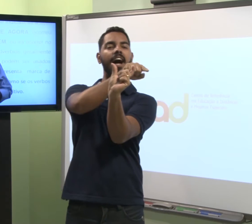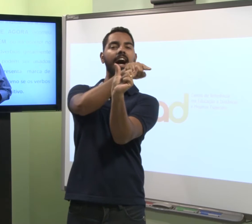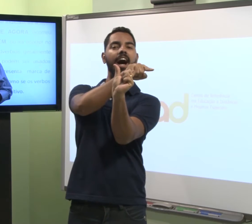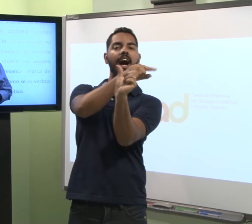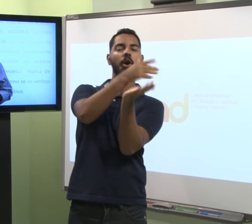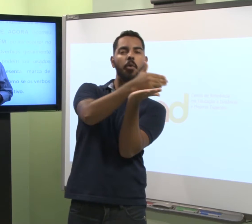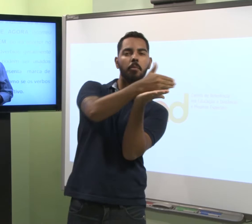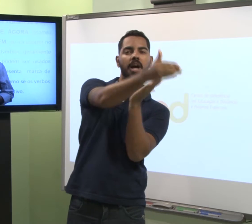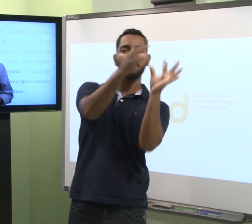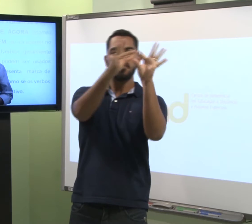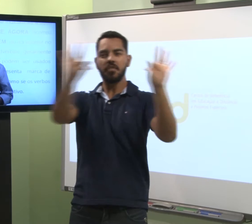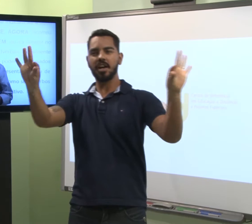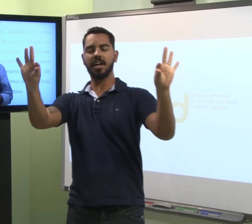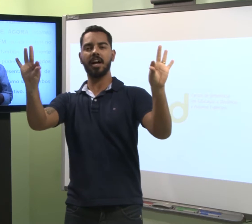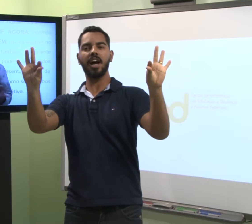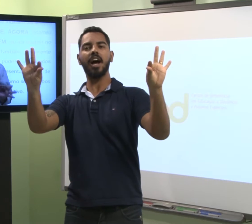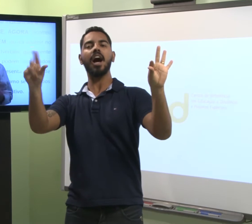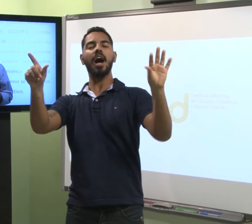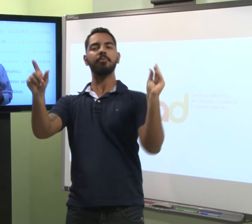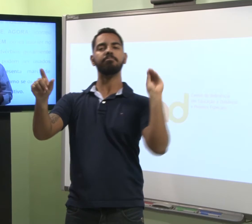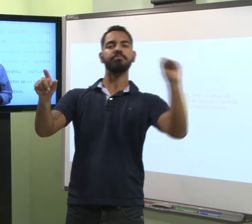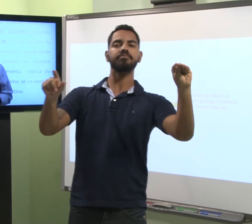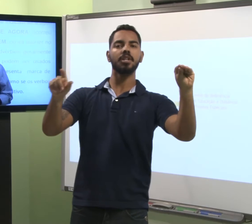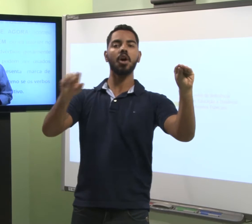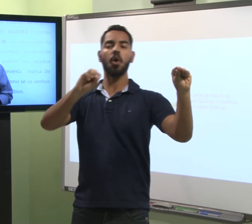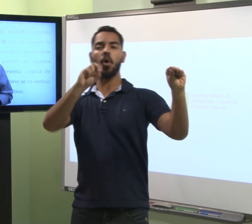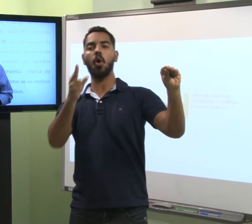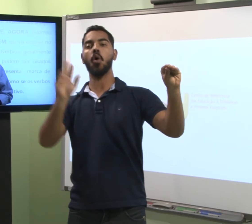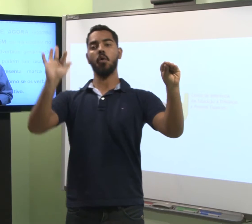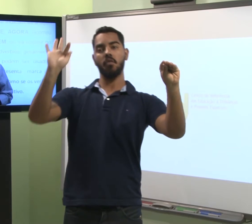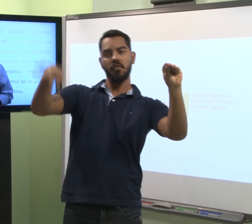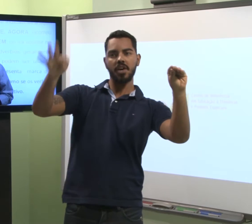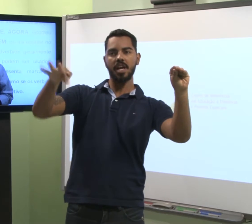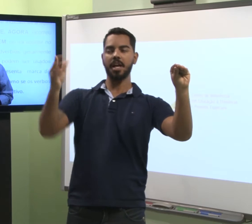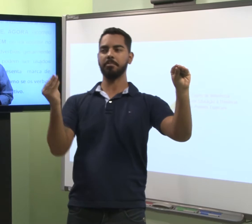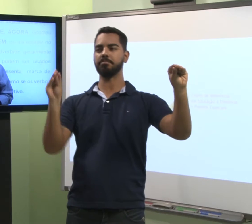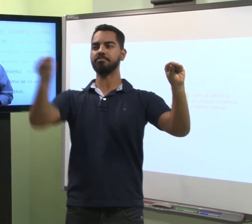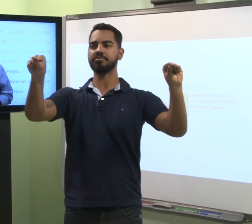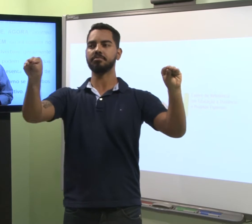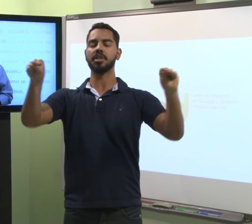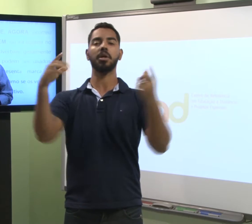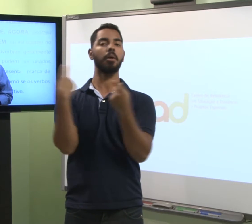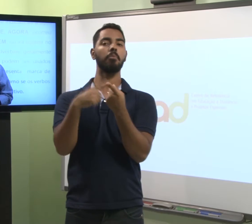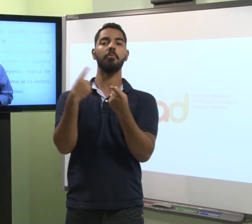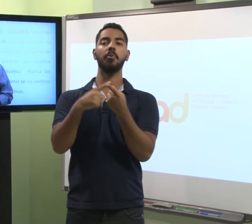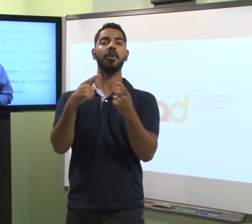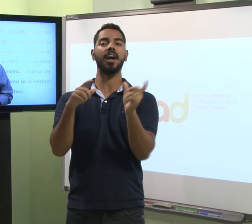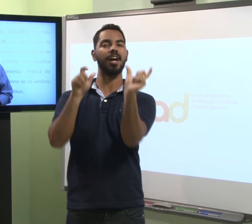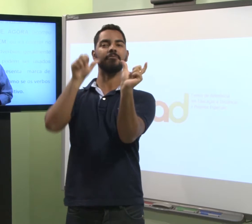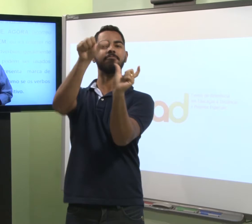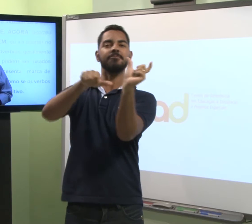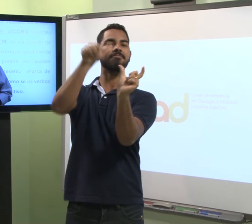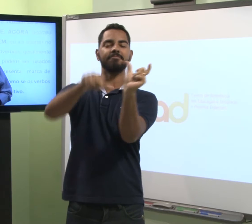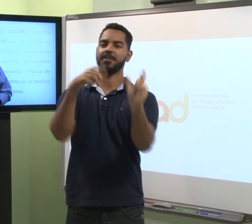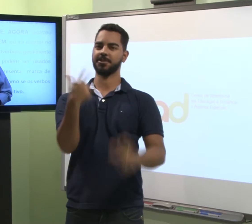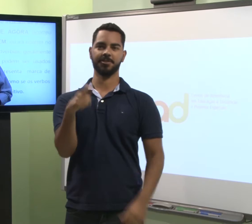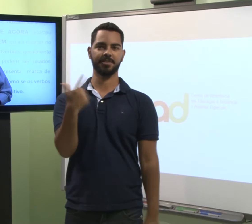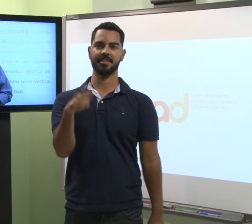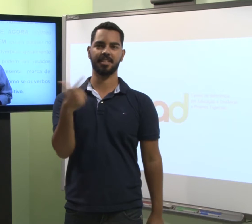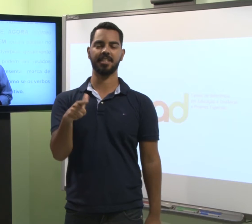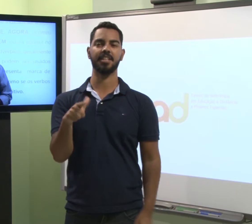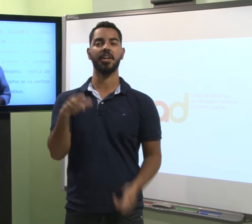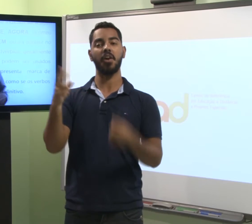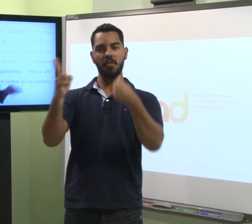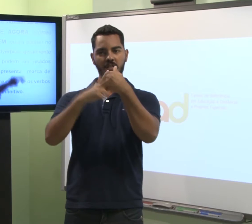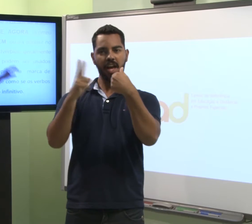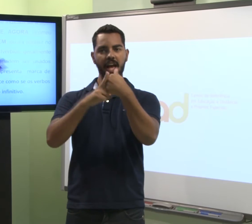no final da frase. Por não haver formas de flexão verbal na Libras, fica entendido que o verbo fica no